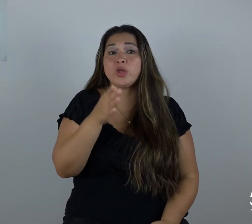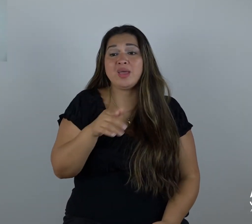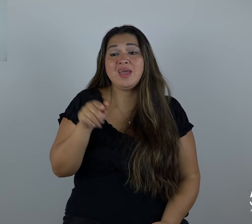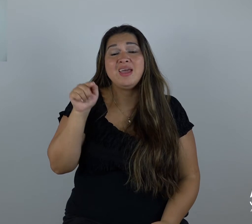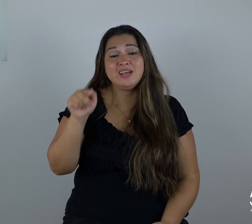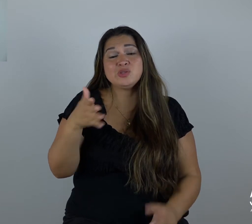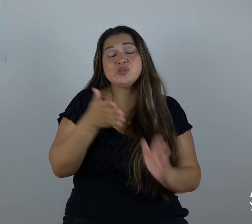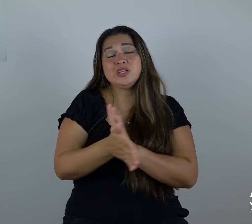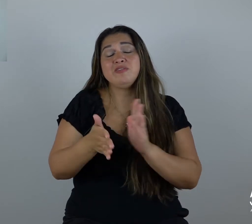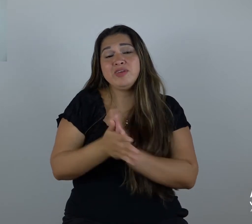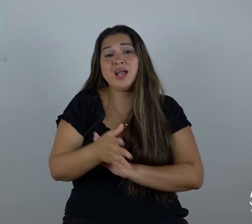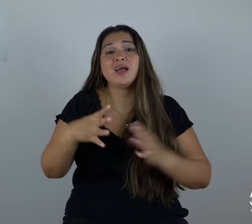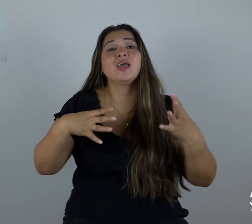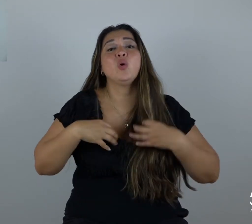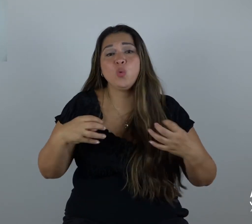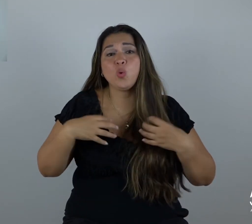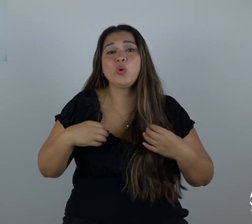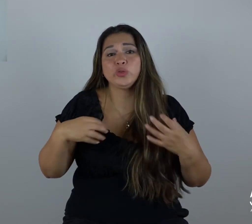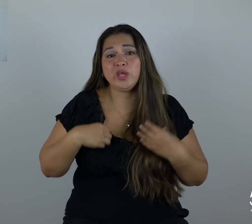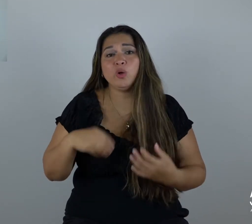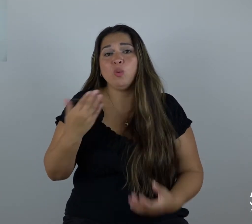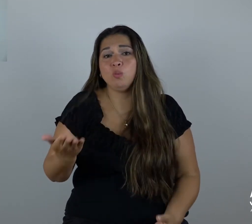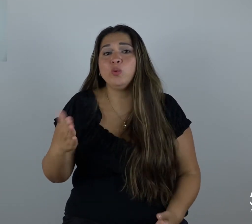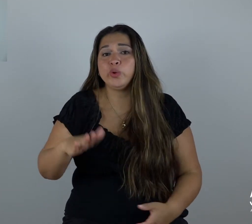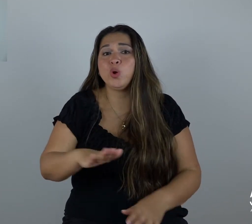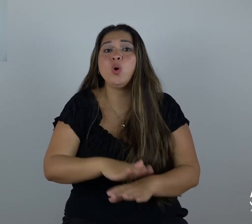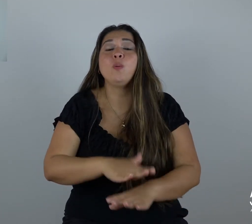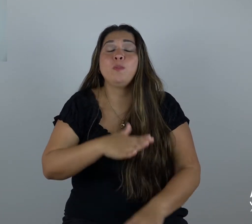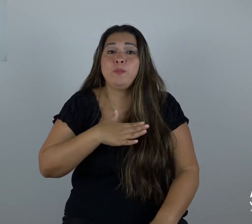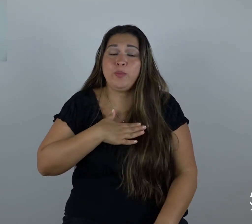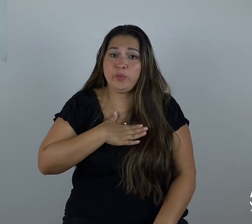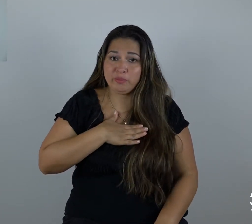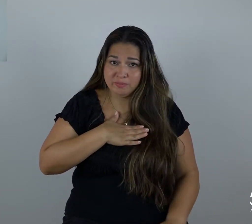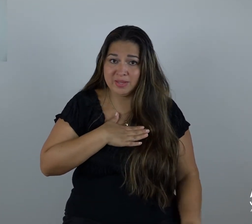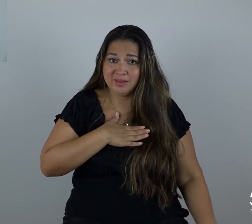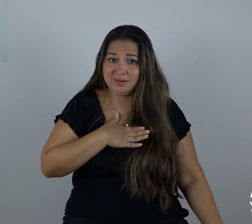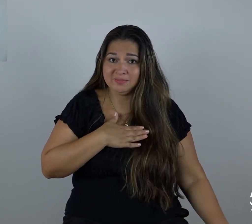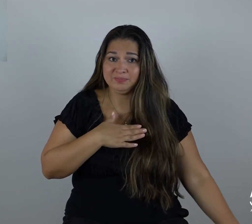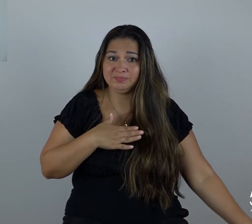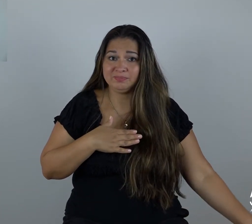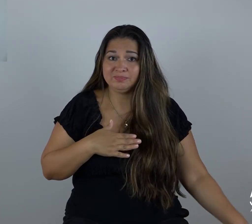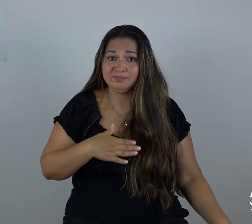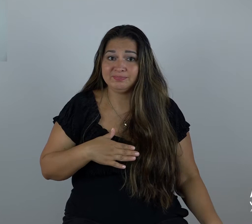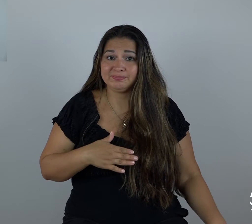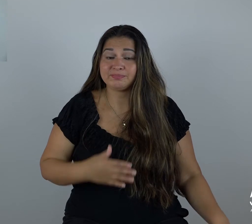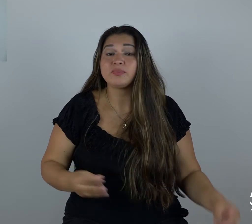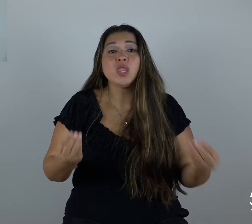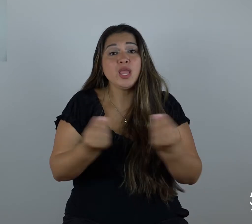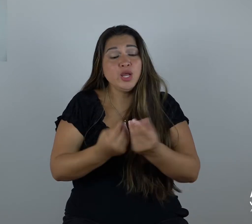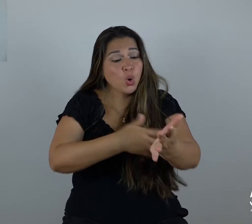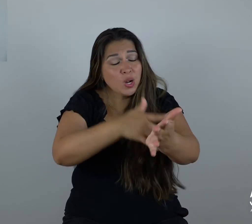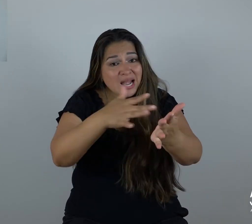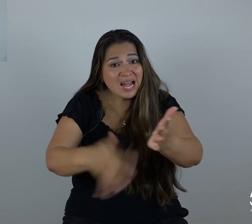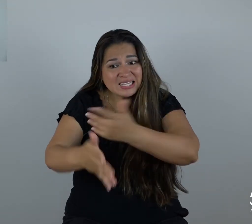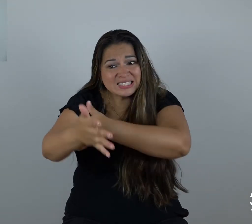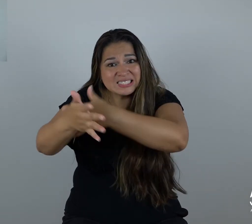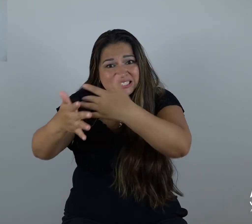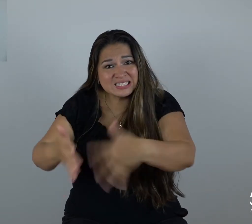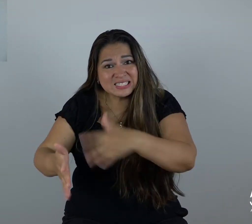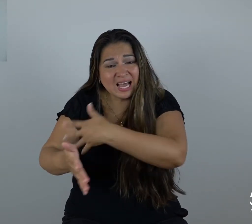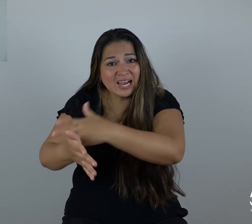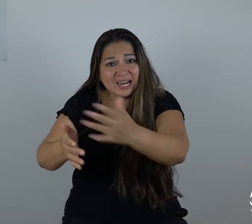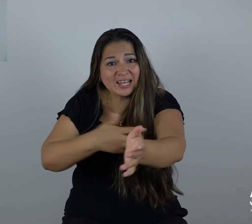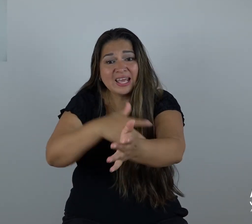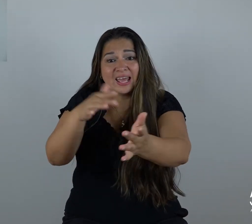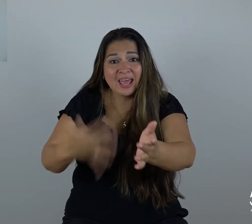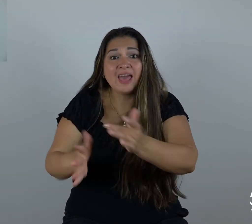vida por mí, sin yo merecerlo. Y es en ese simbolismo, esa sangre pintó los dinteles